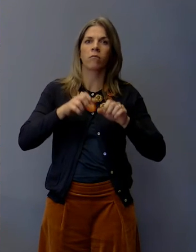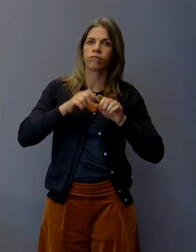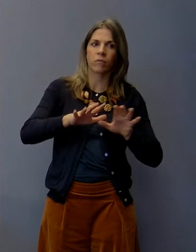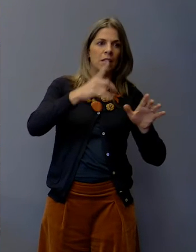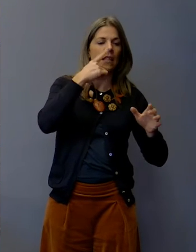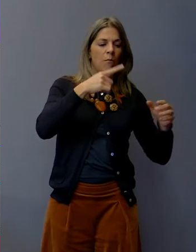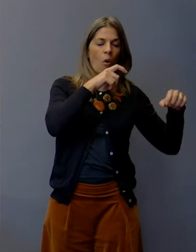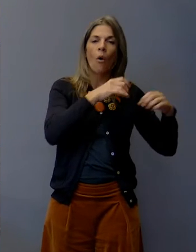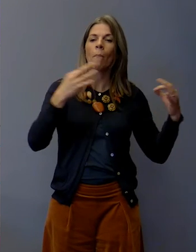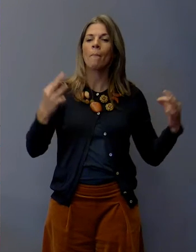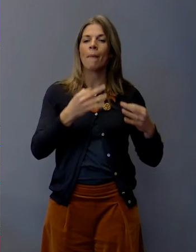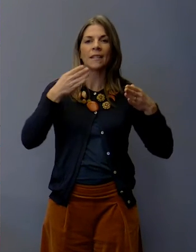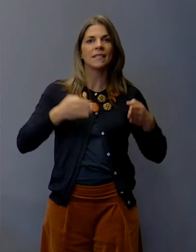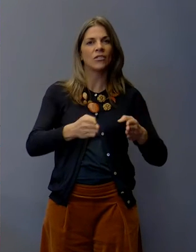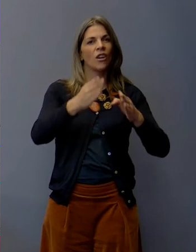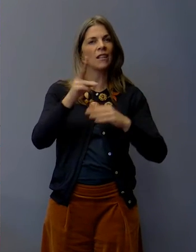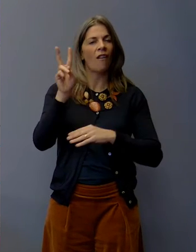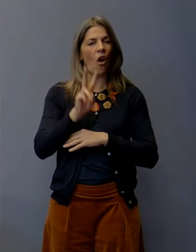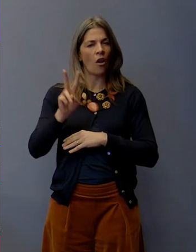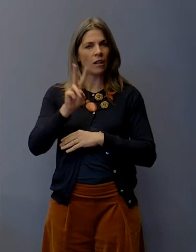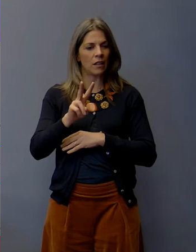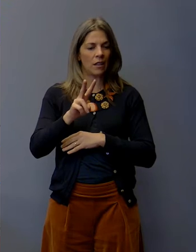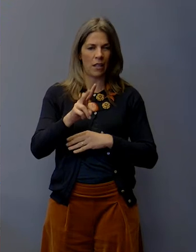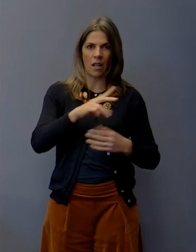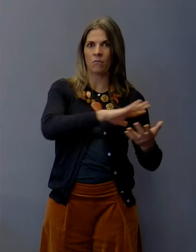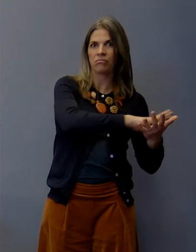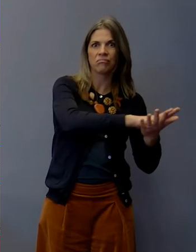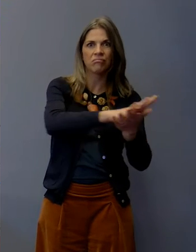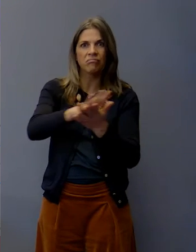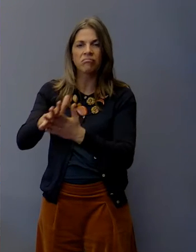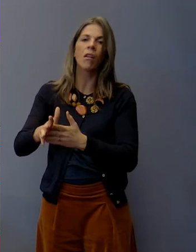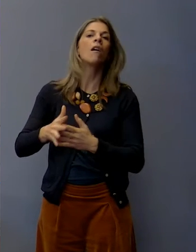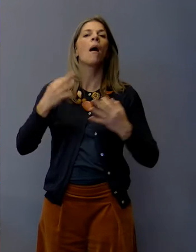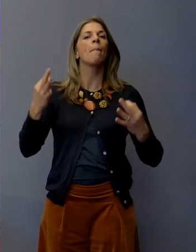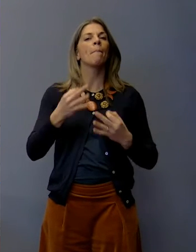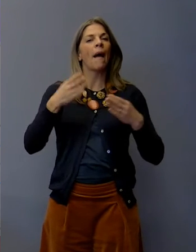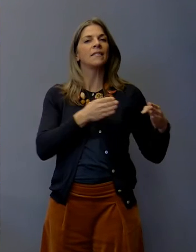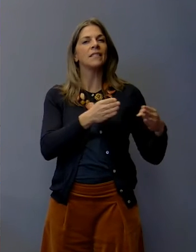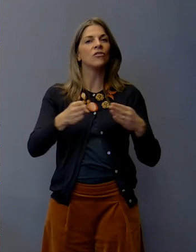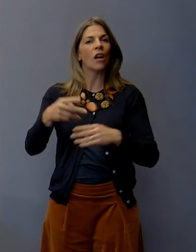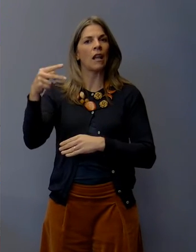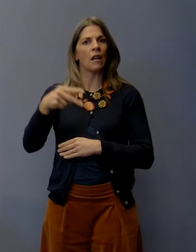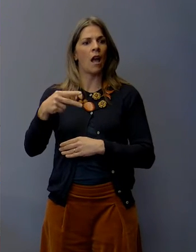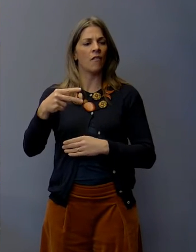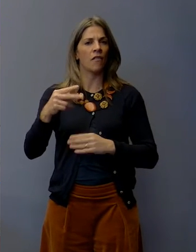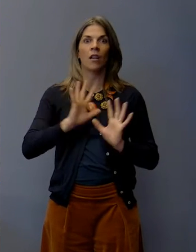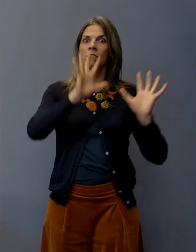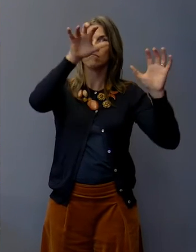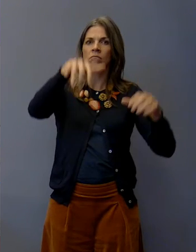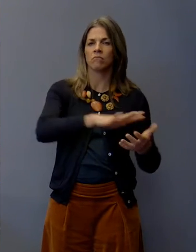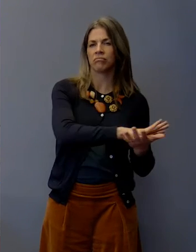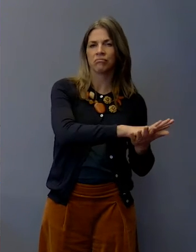di voltri mi riferisco alla passeggiata di nervi e poi chi chi chi interviene paga pantalone interviene di nuovo